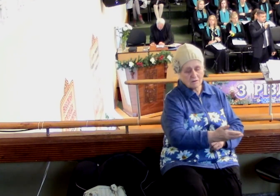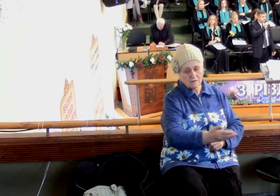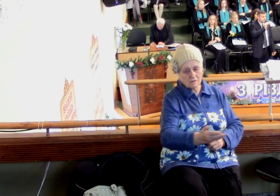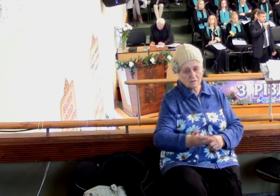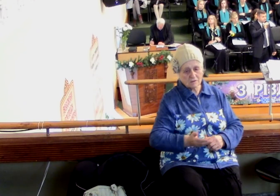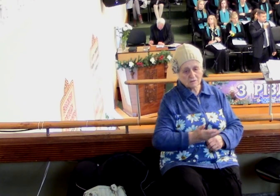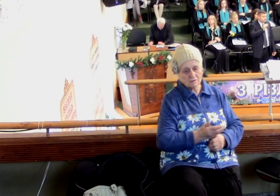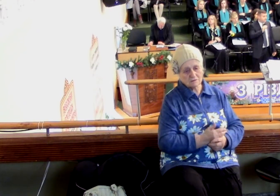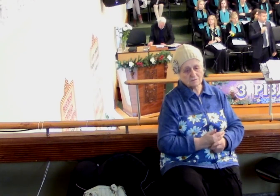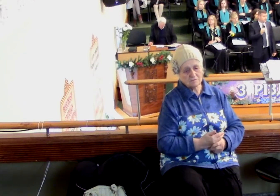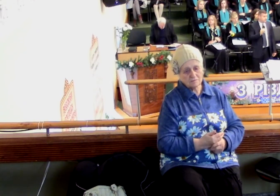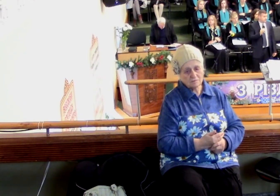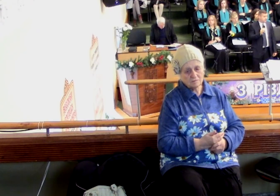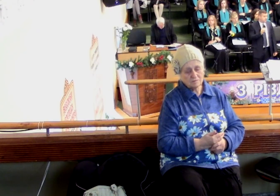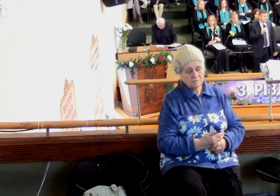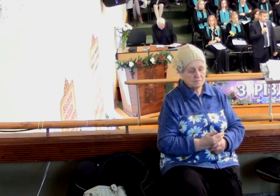нас.